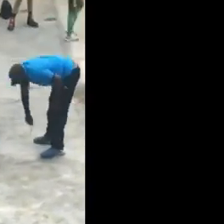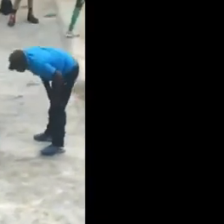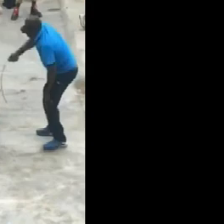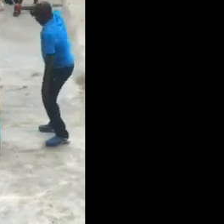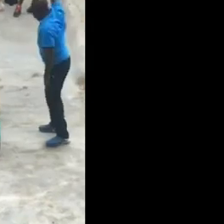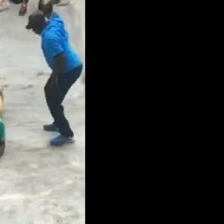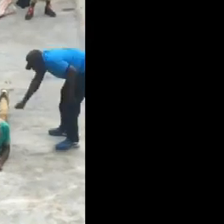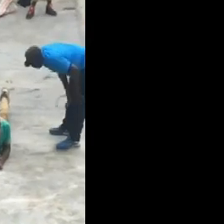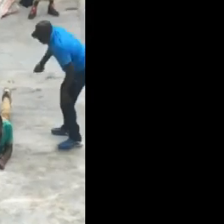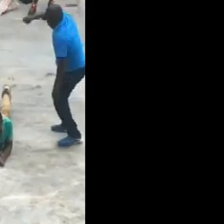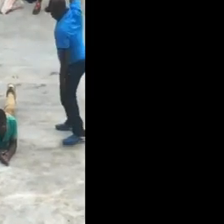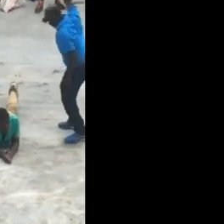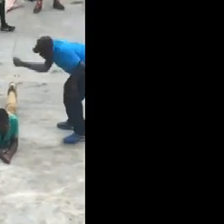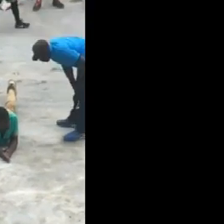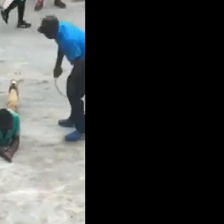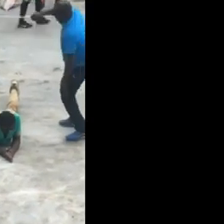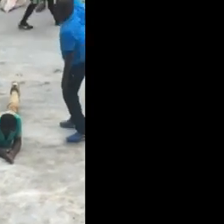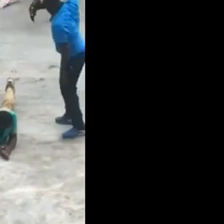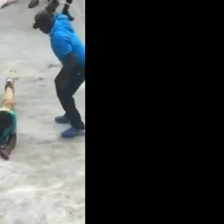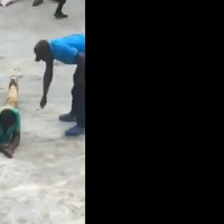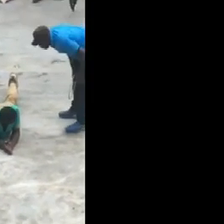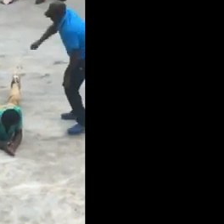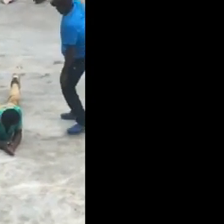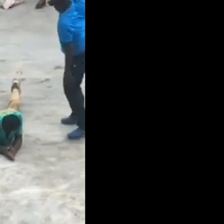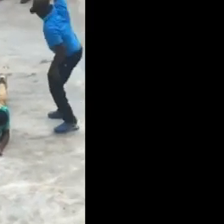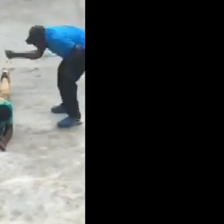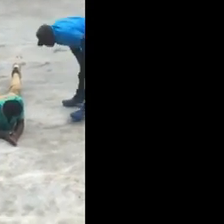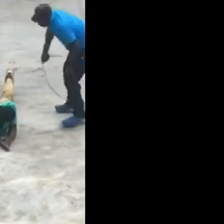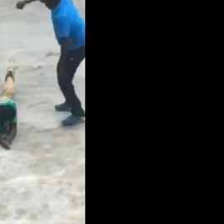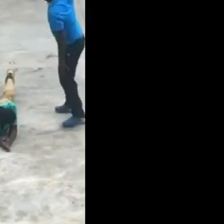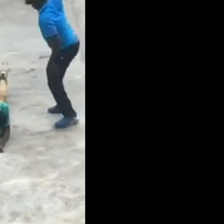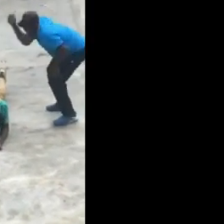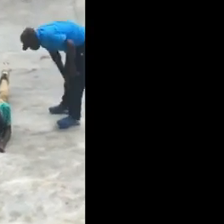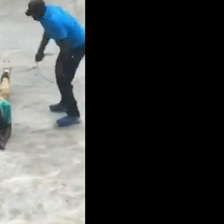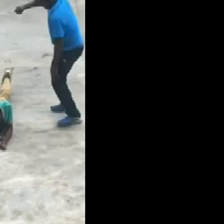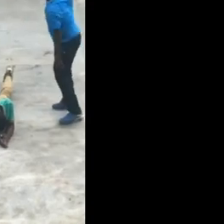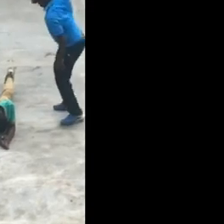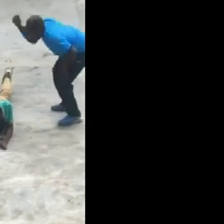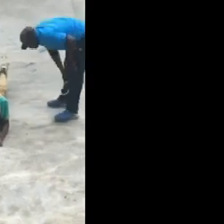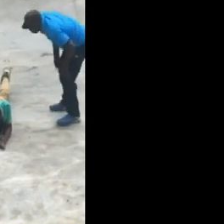Ça comment on couche